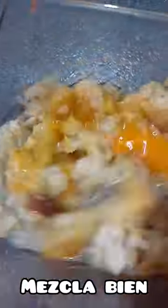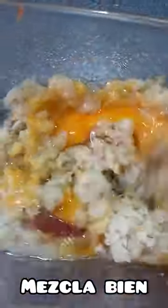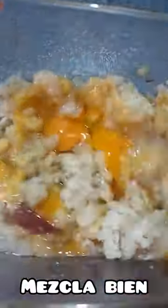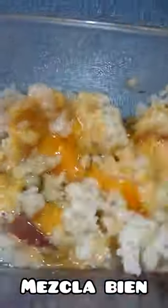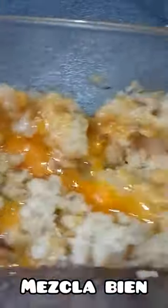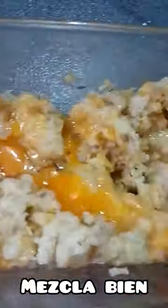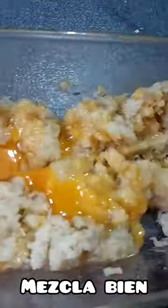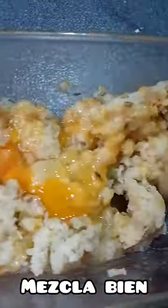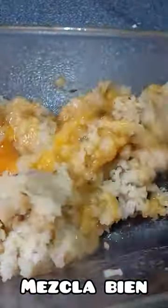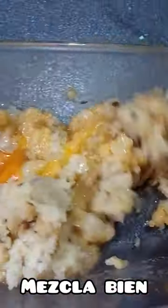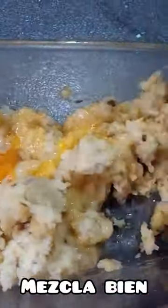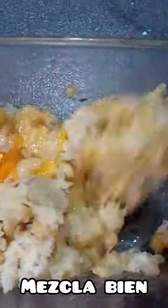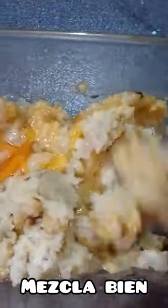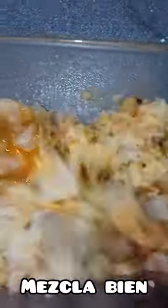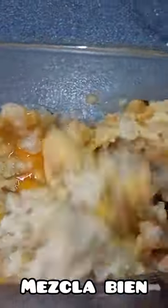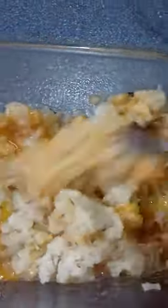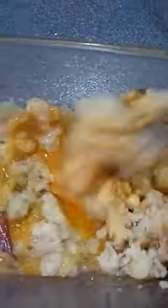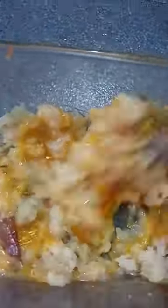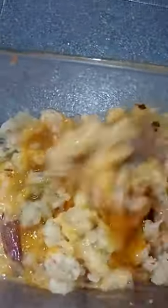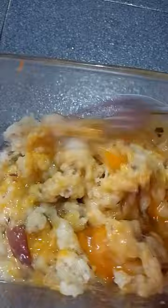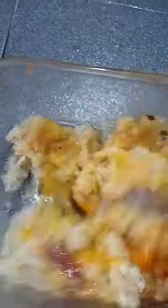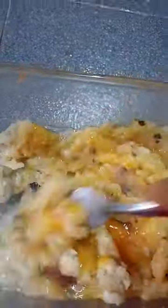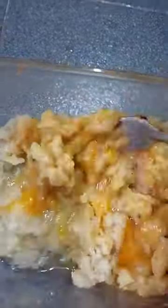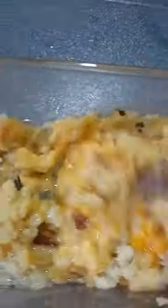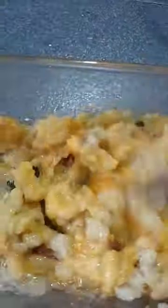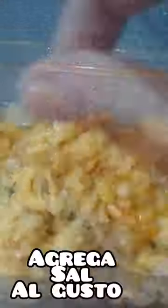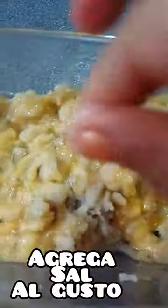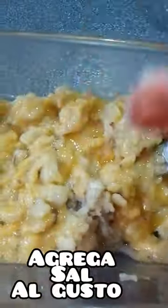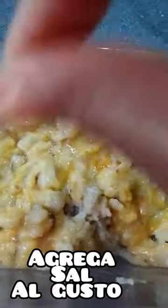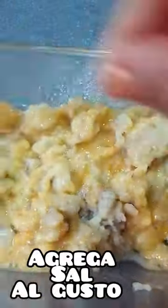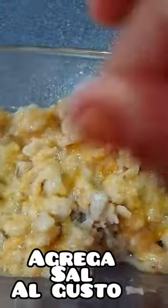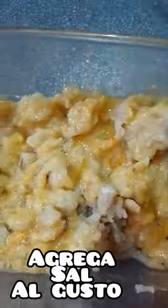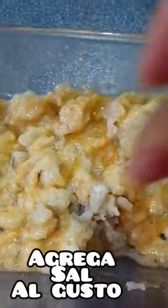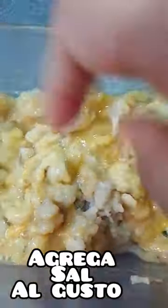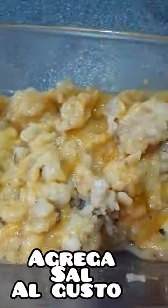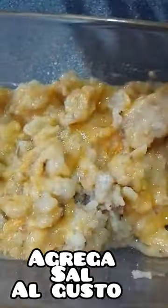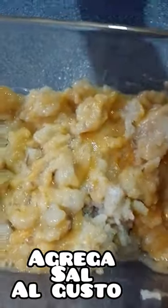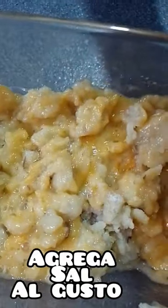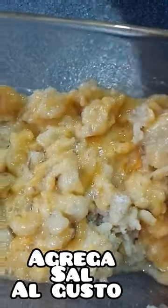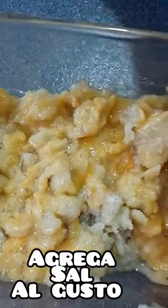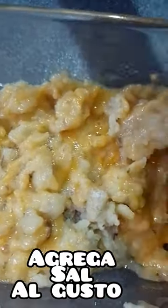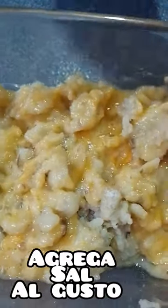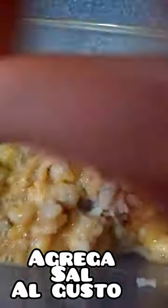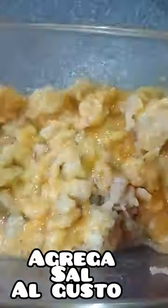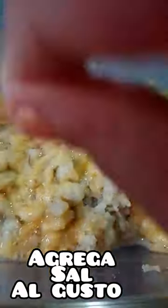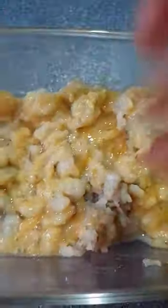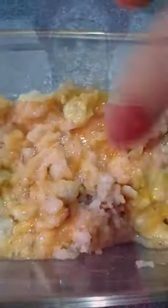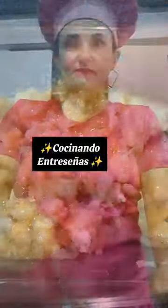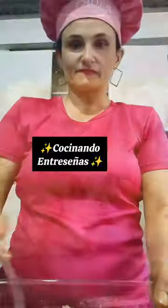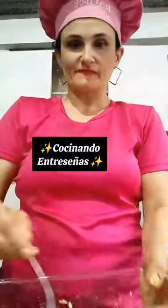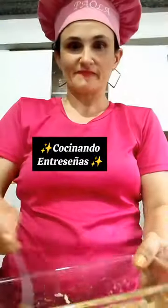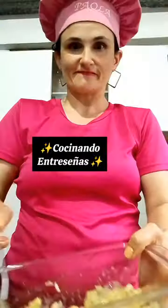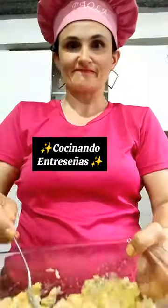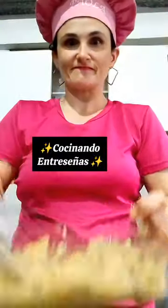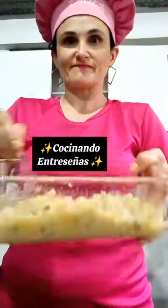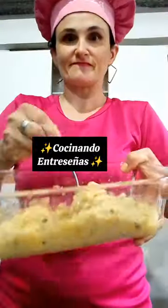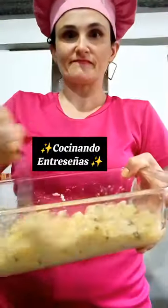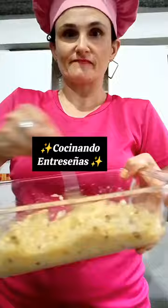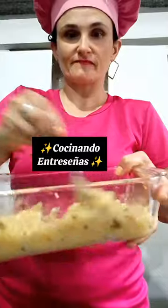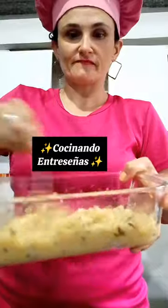Vamos mezclando bien. Le voy a agregar también salecita, salecita al gusto. Mezclamos